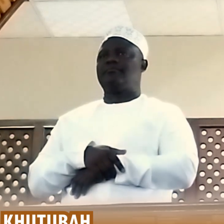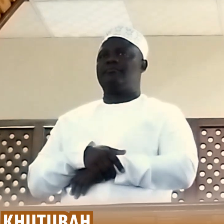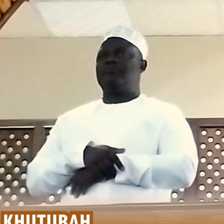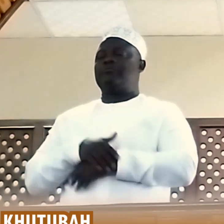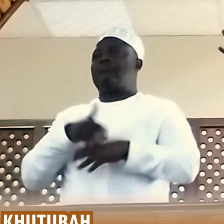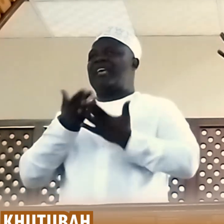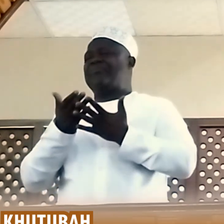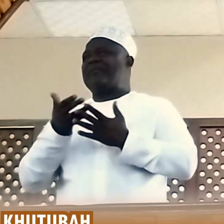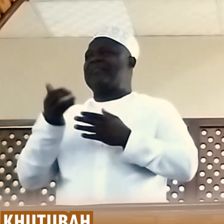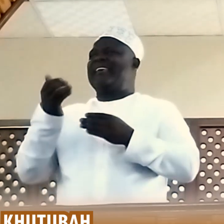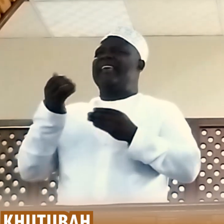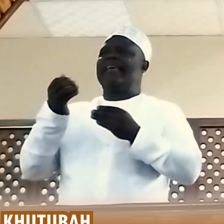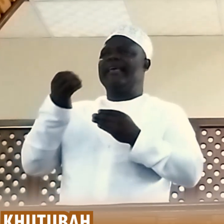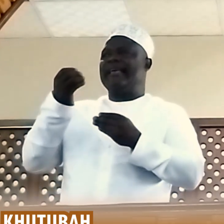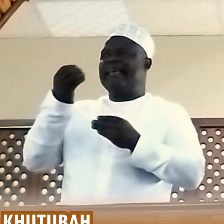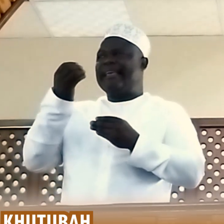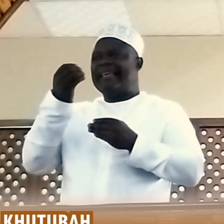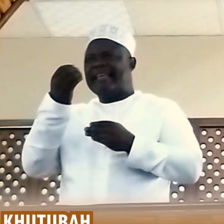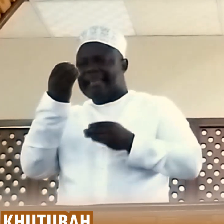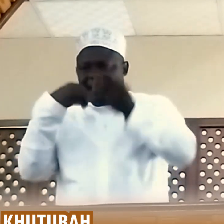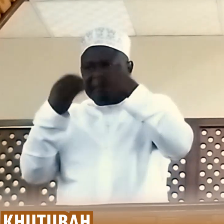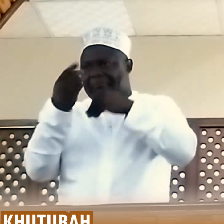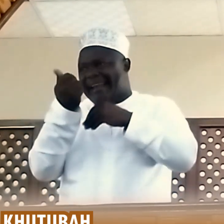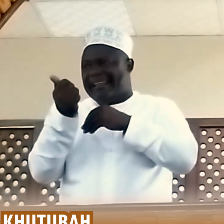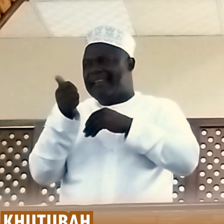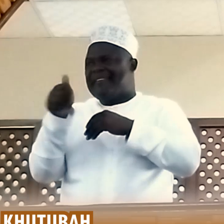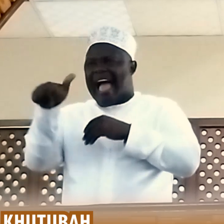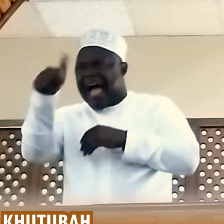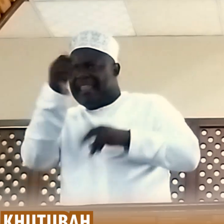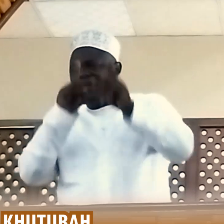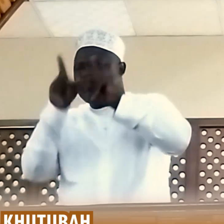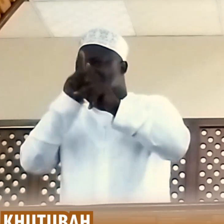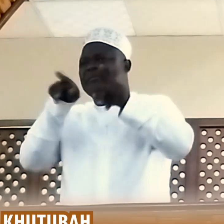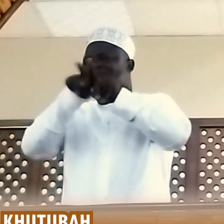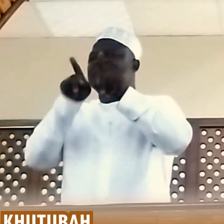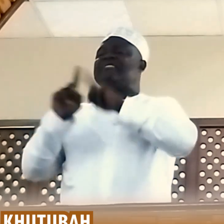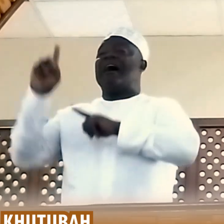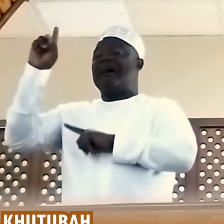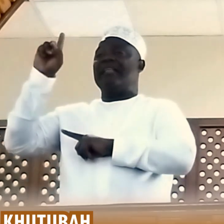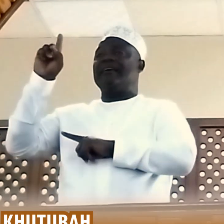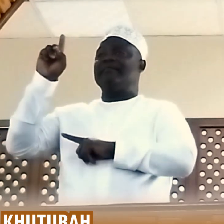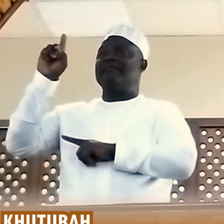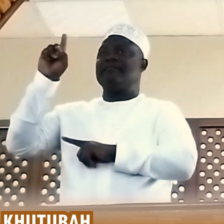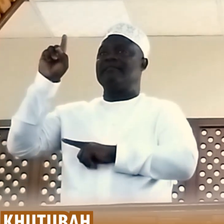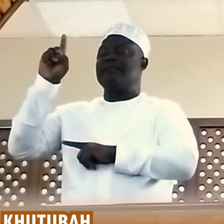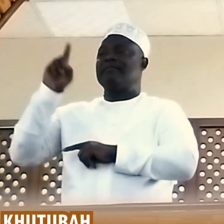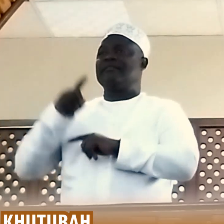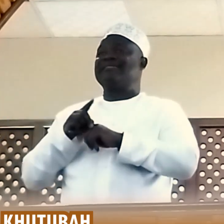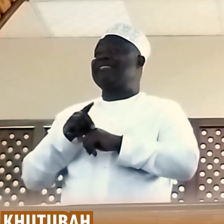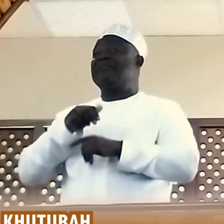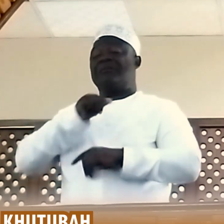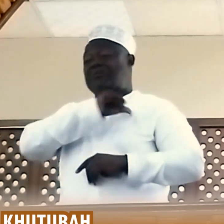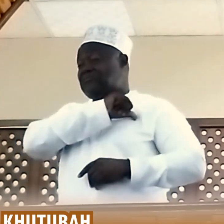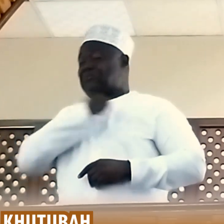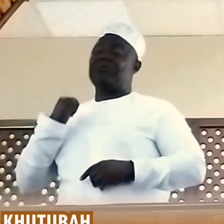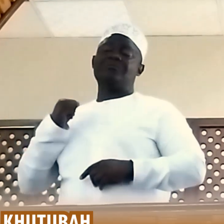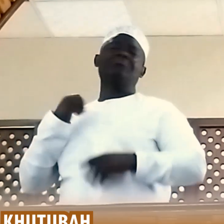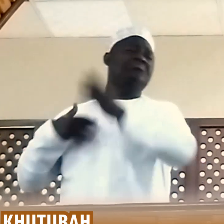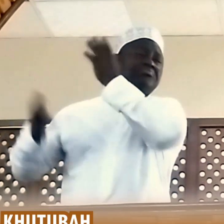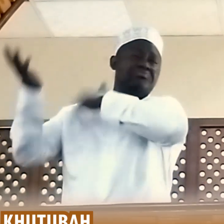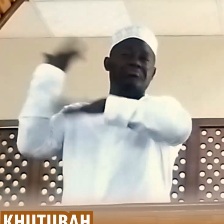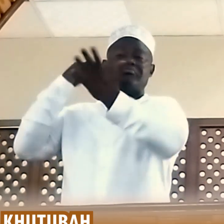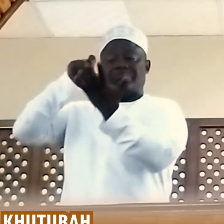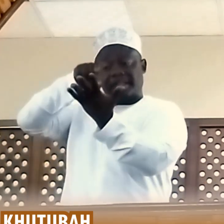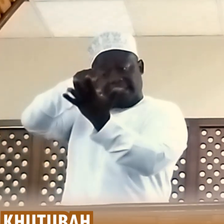oba kulya mali ya balala mu butali bwenkanya ekintu Allah tabaraka wa taala kyeyagaana edda